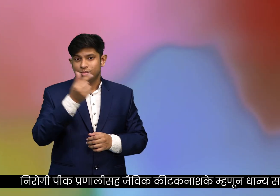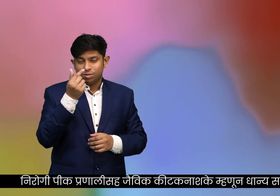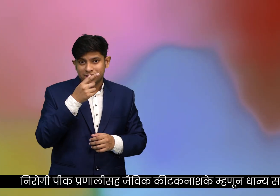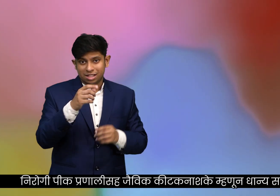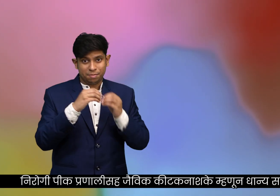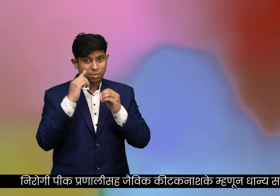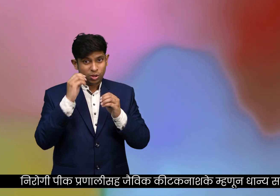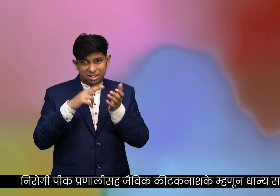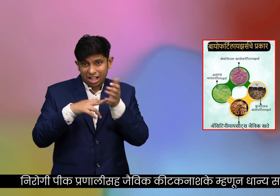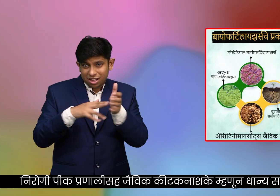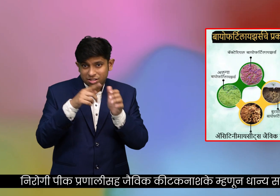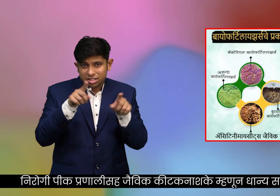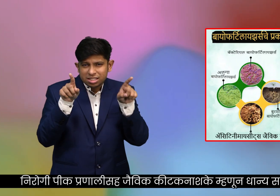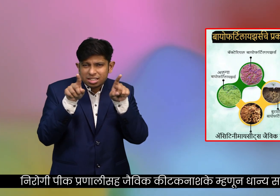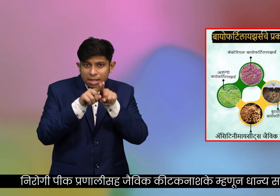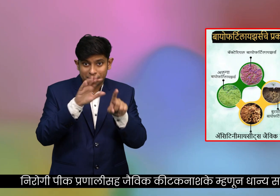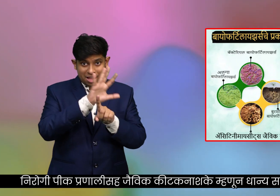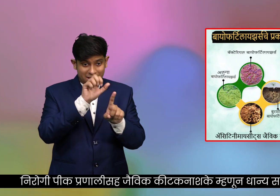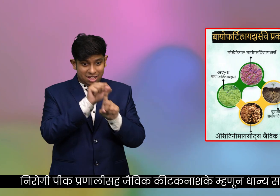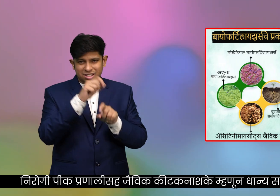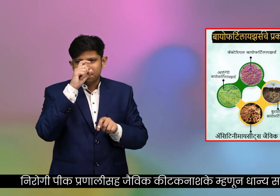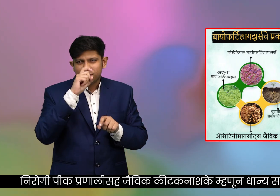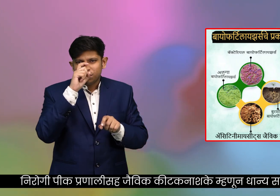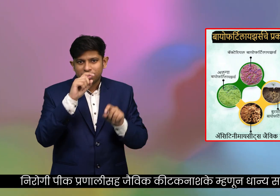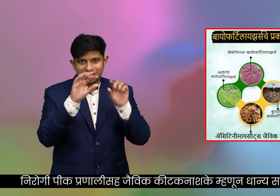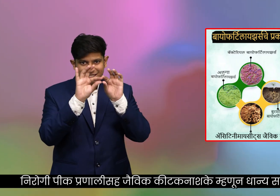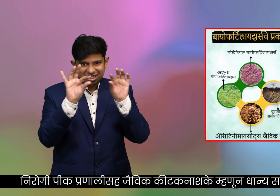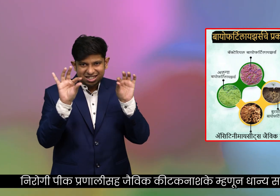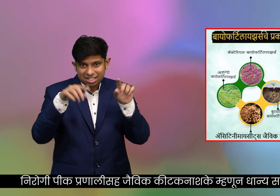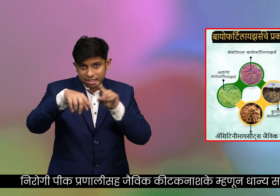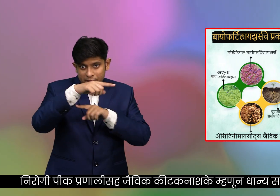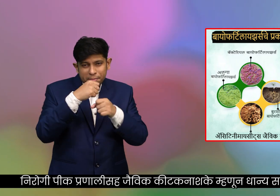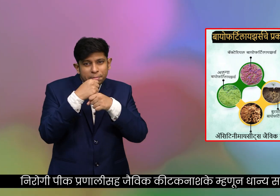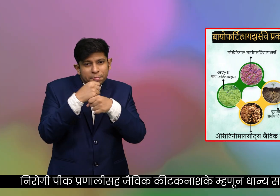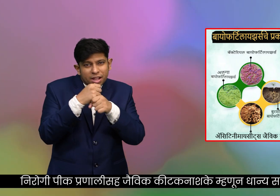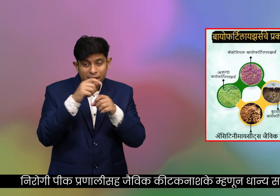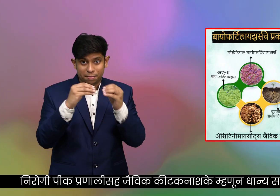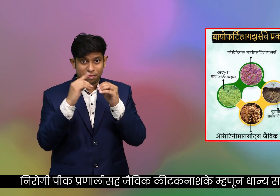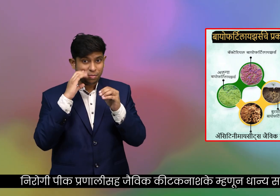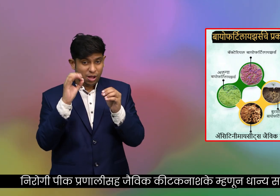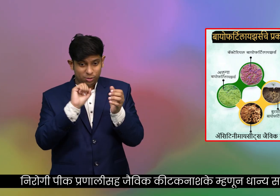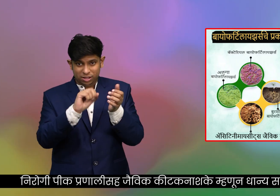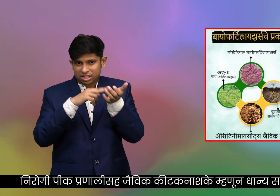तिसरा, निरोगी पीक प्रणालीसह जैविक कीटकनाशके म्हणून धान्य साठवणुकीत,